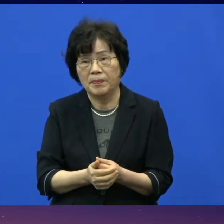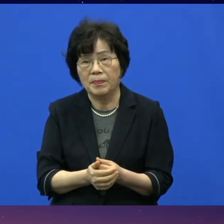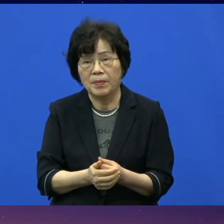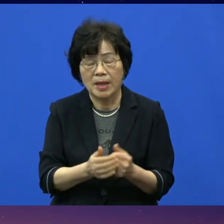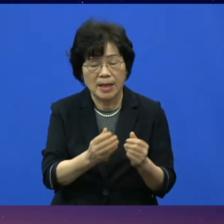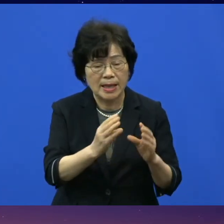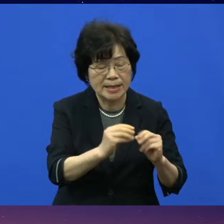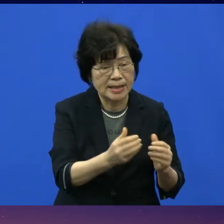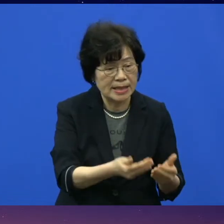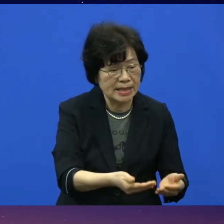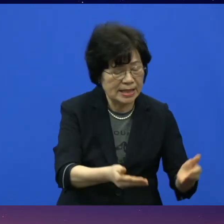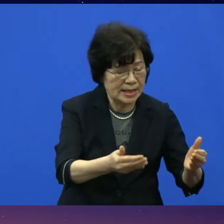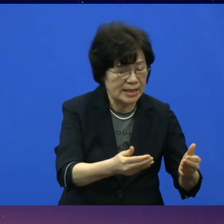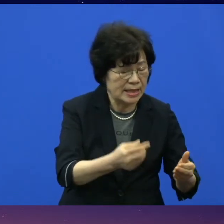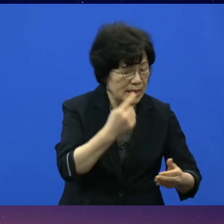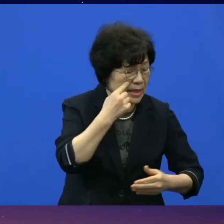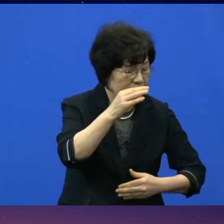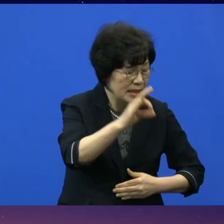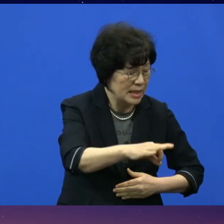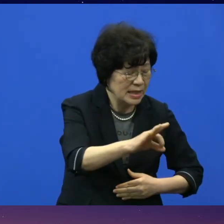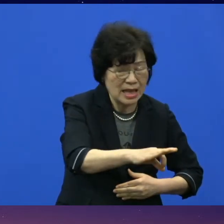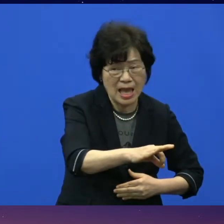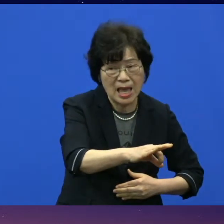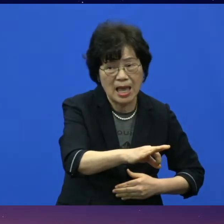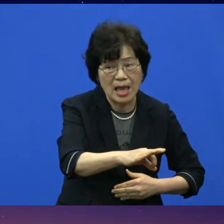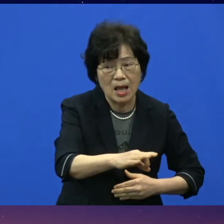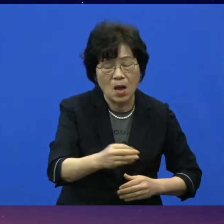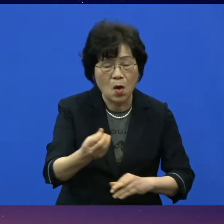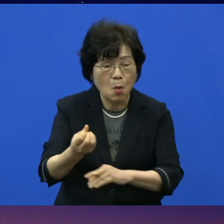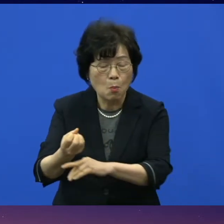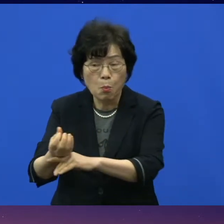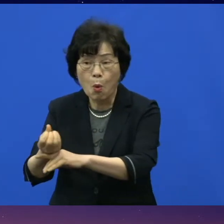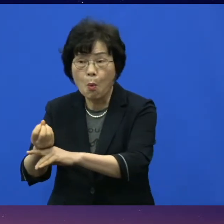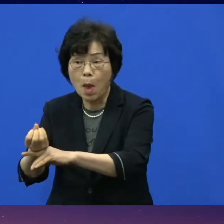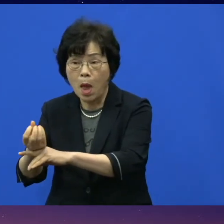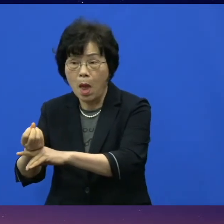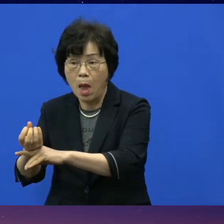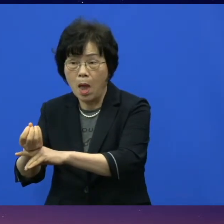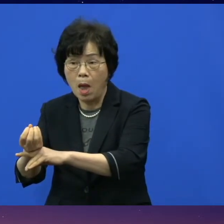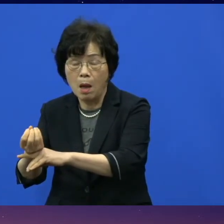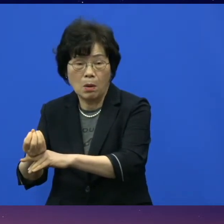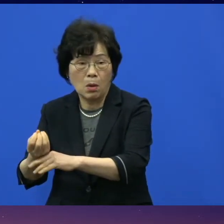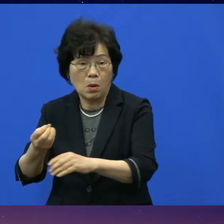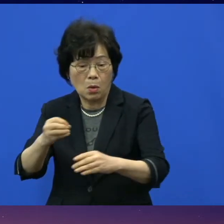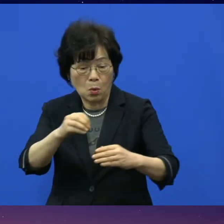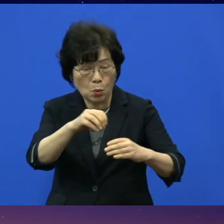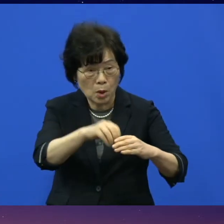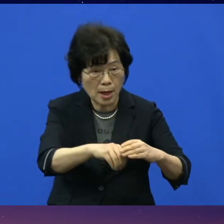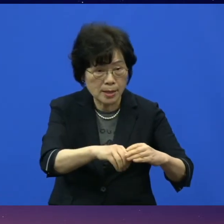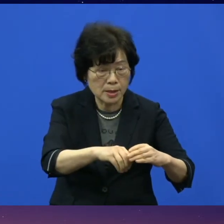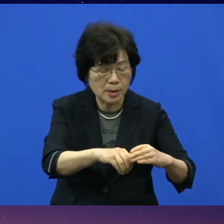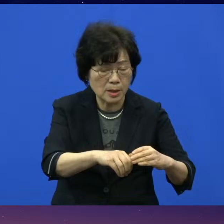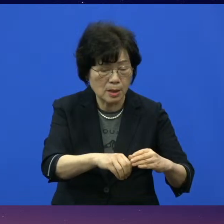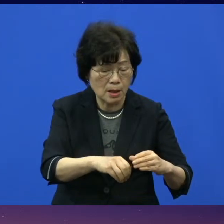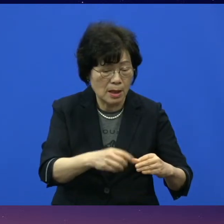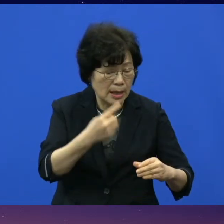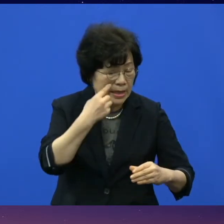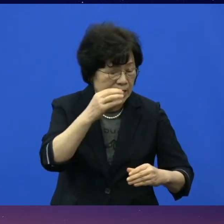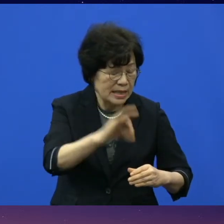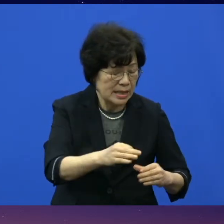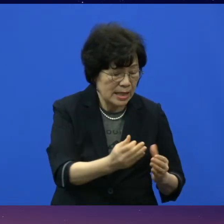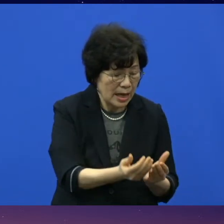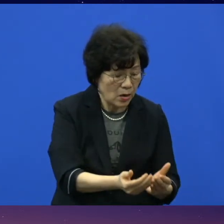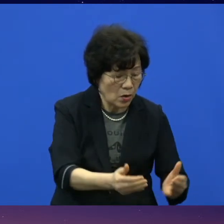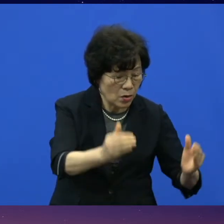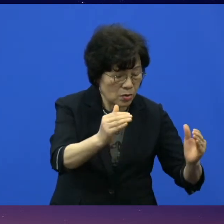질그릇은 천하잖아요. 흔한 거잖아요. 보배는 뭐예요? 그야말로 보배예요. 근데 천한 질그릇인데